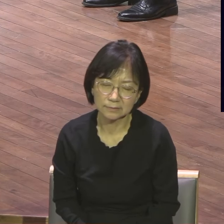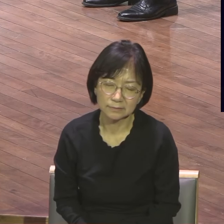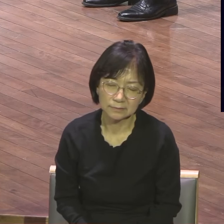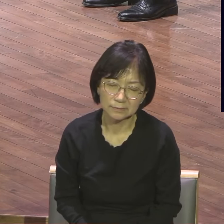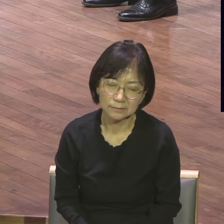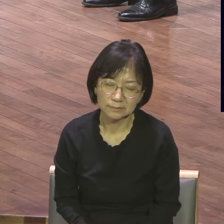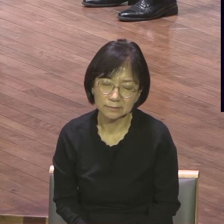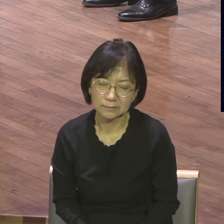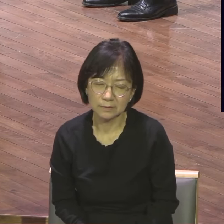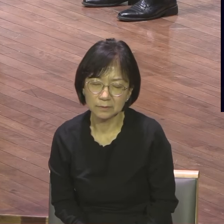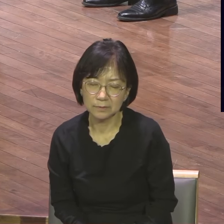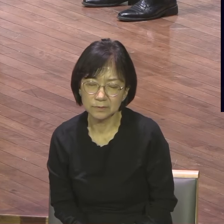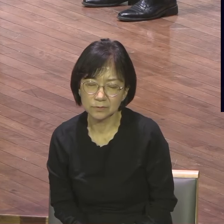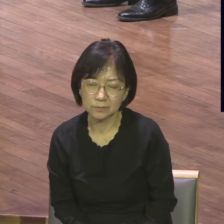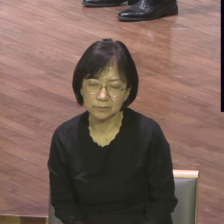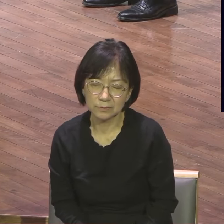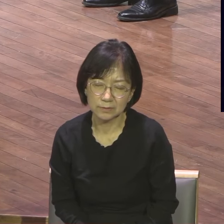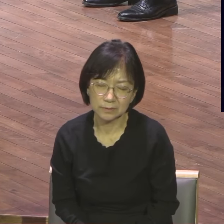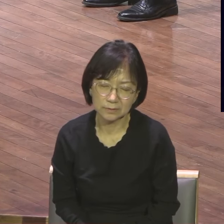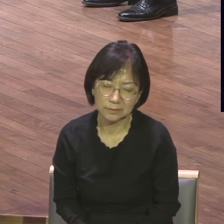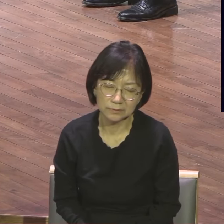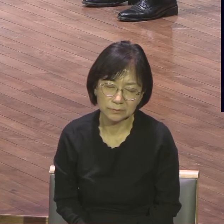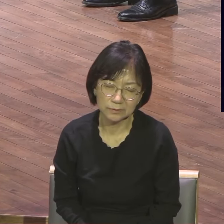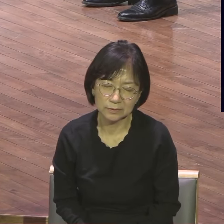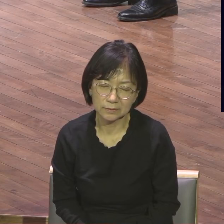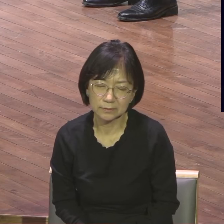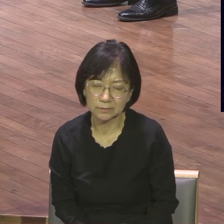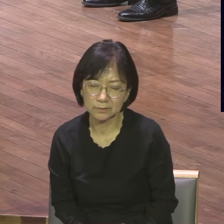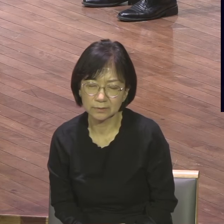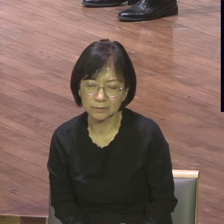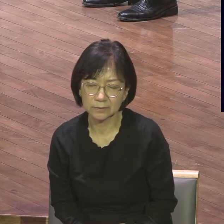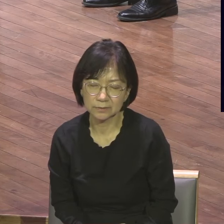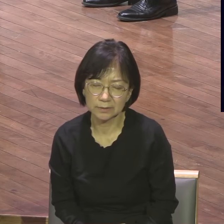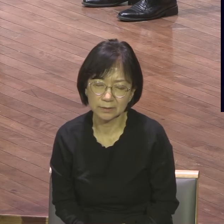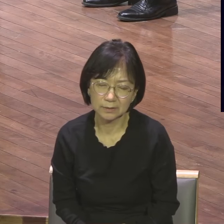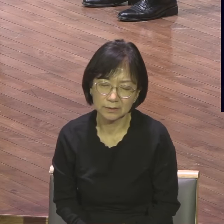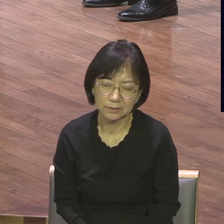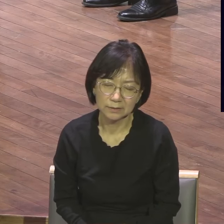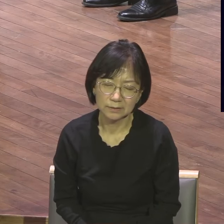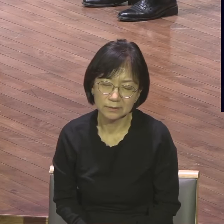죄가 십자가에 완전히 이제 아버지 주의 사랑하라 무섭다 주가